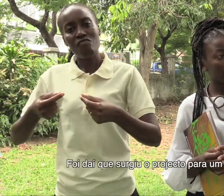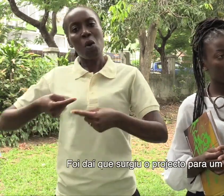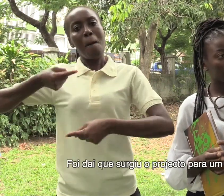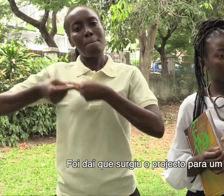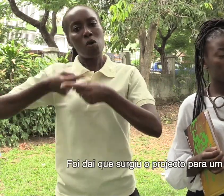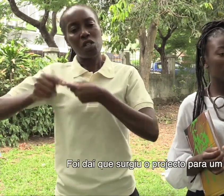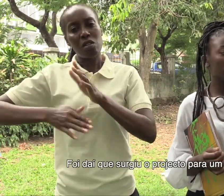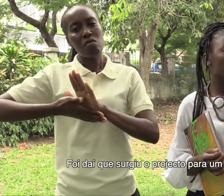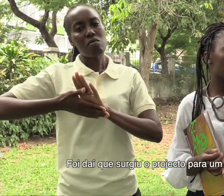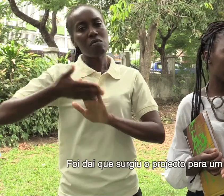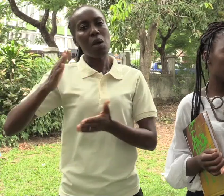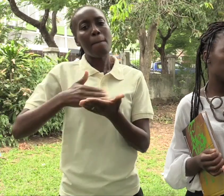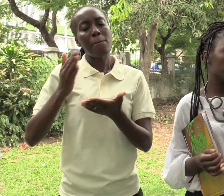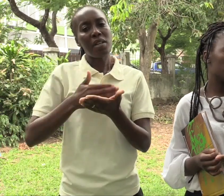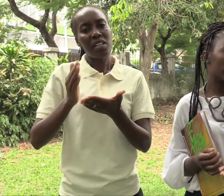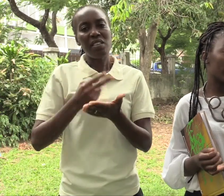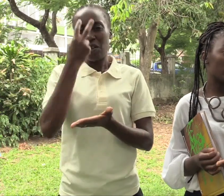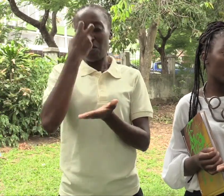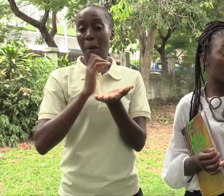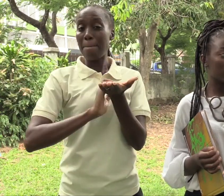para um livro braile.